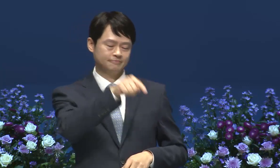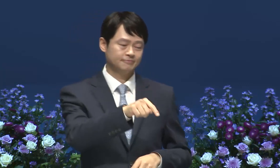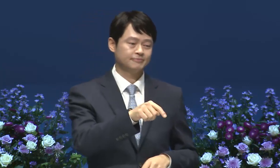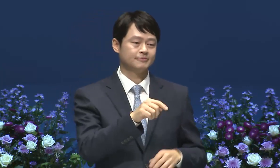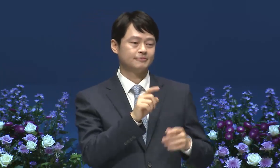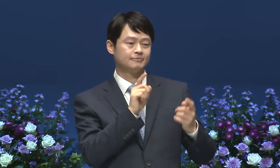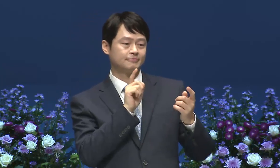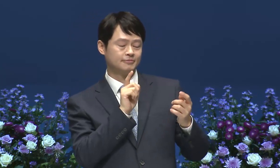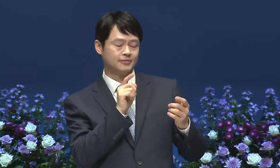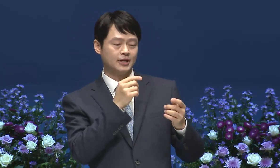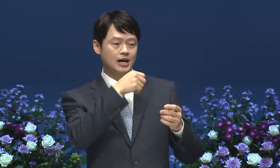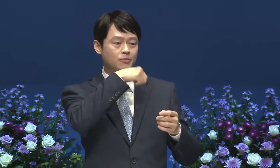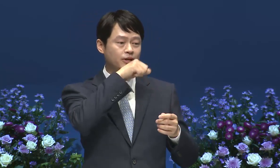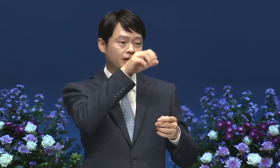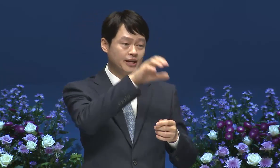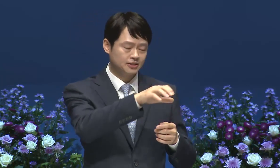저는 처음으로 팔라완 지역에